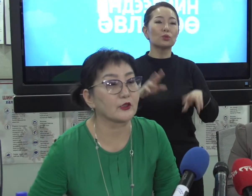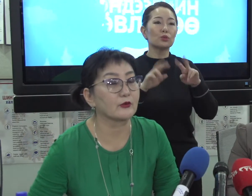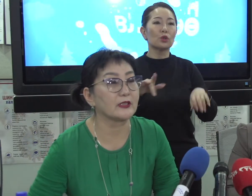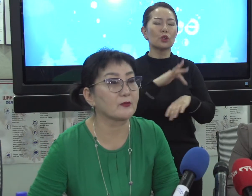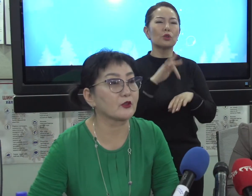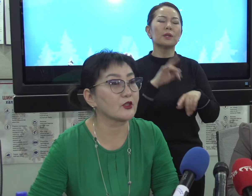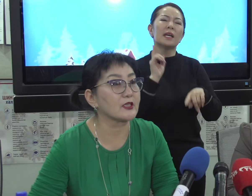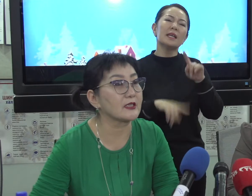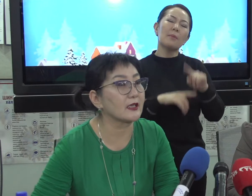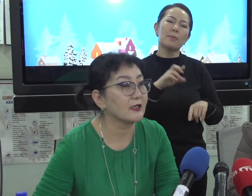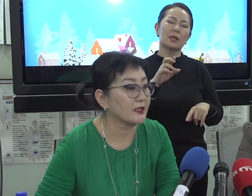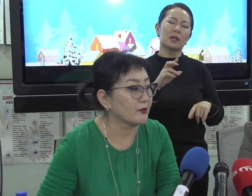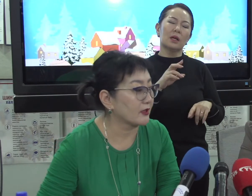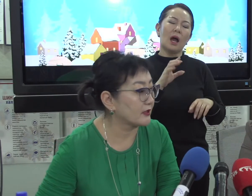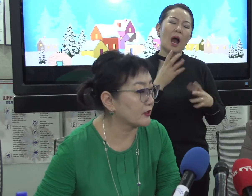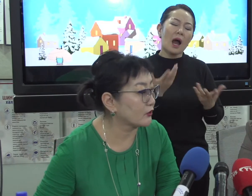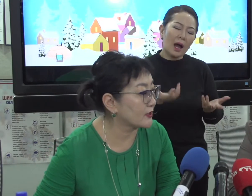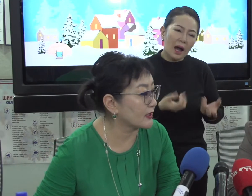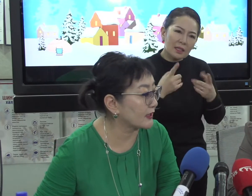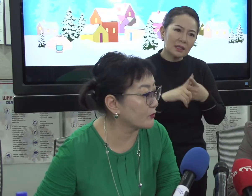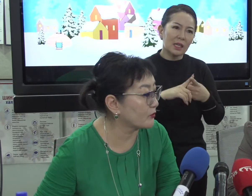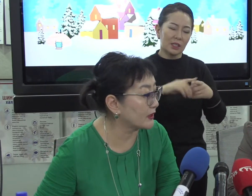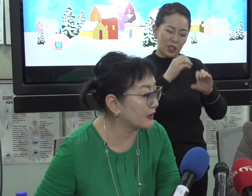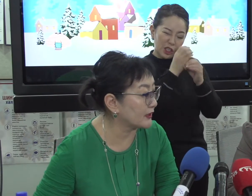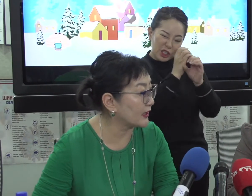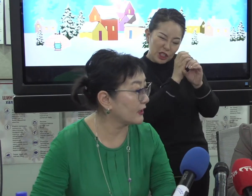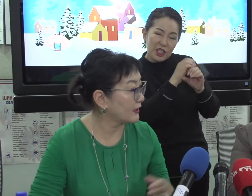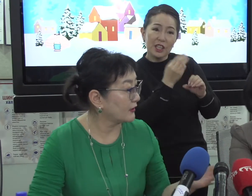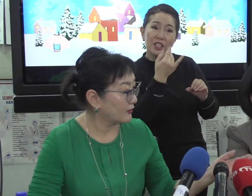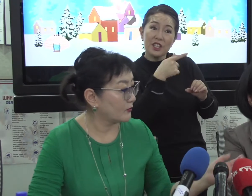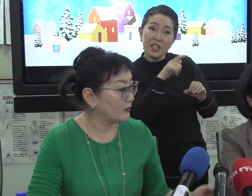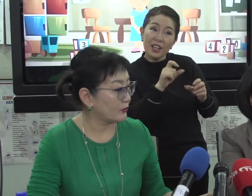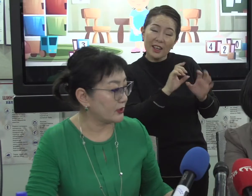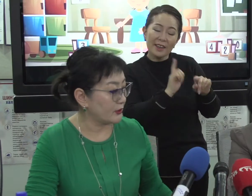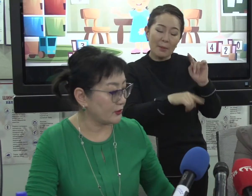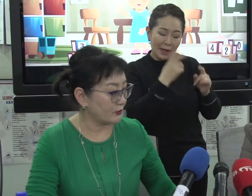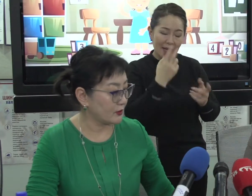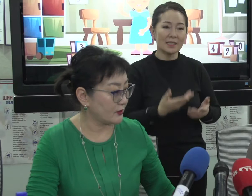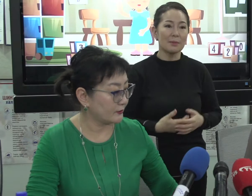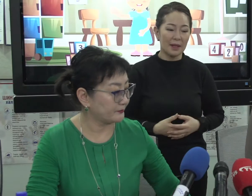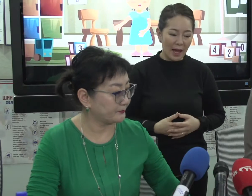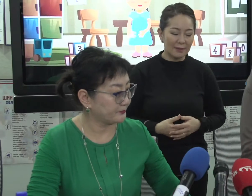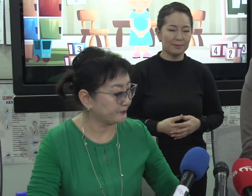тэгшээ тохиолдлуудын лабораторийн шинжилгээ ямар арга талаар ерөнхий захирал нэмэхөө мэдээлэл хийнэ.